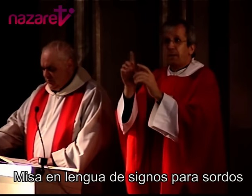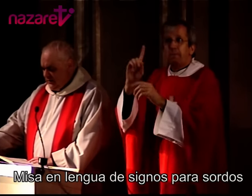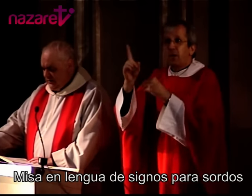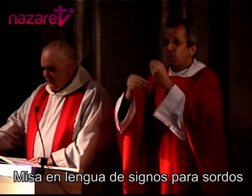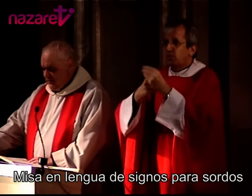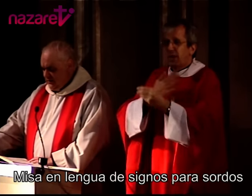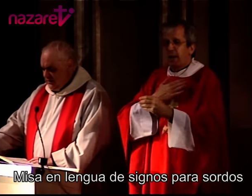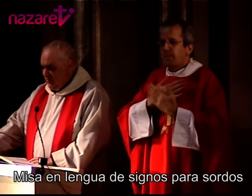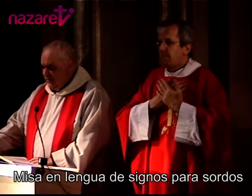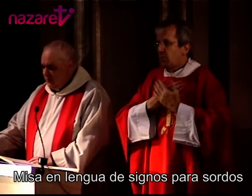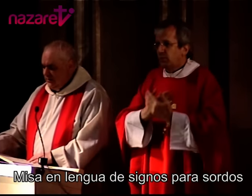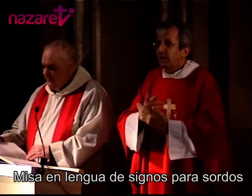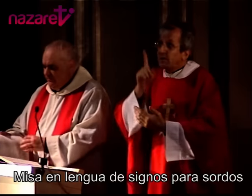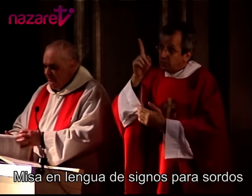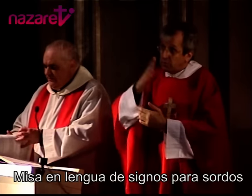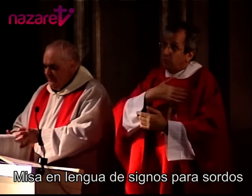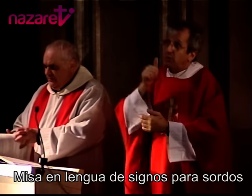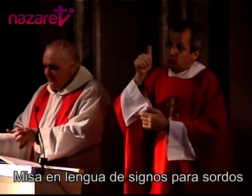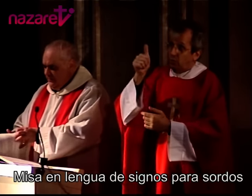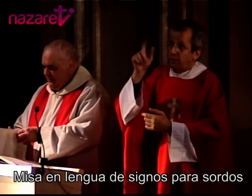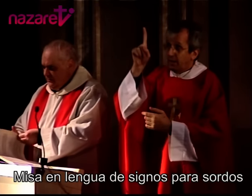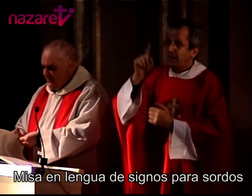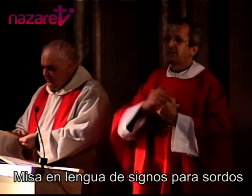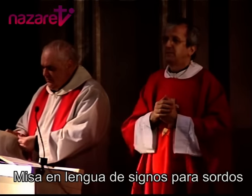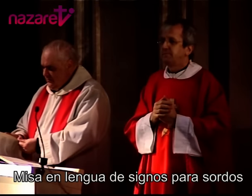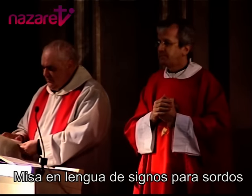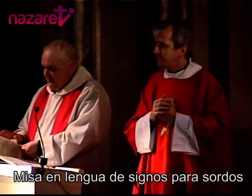mi voluntad, sino la tuya».